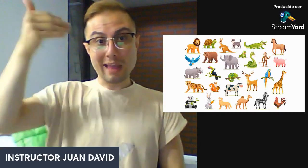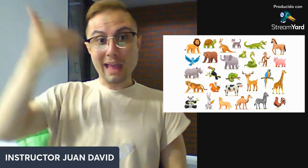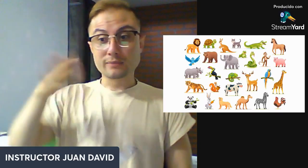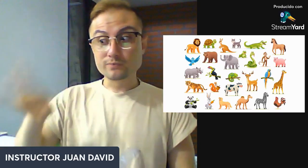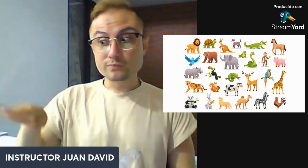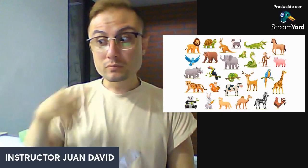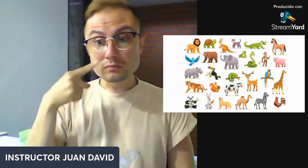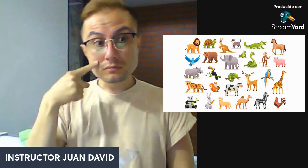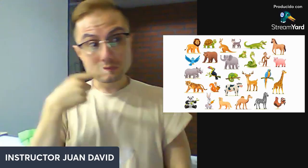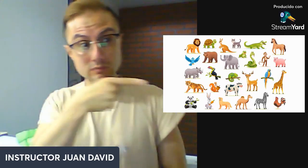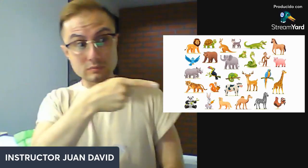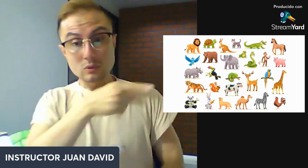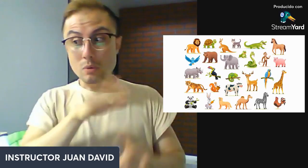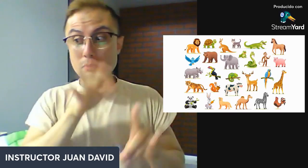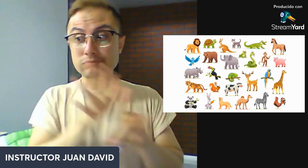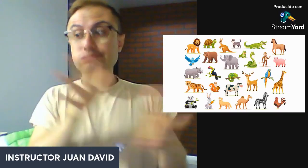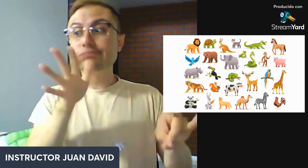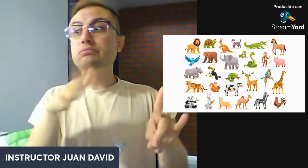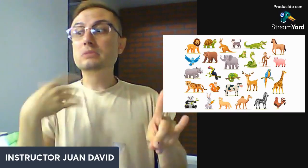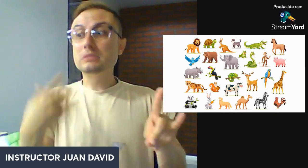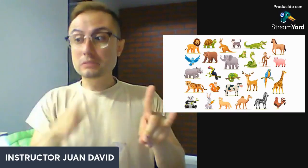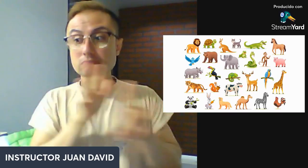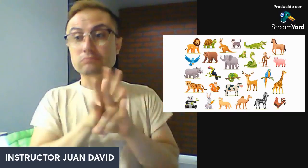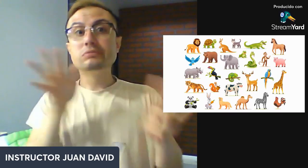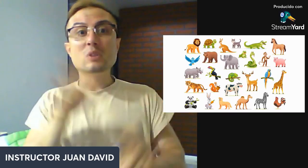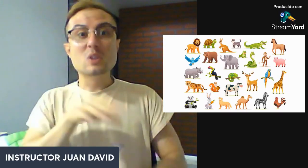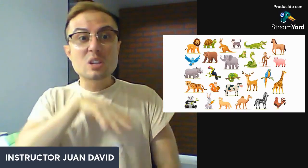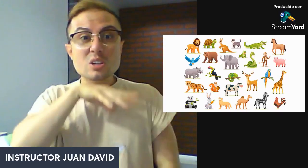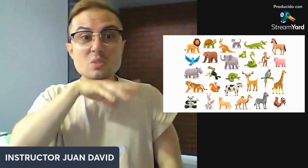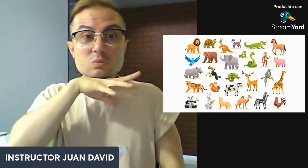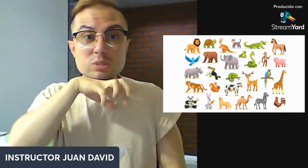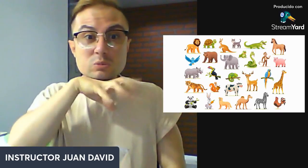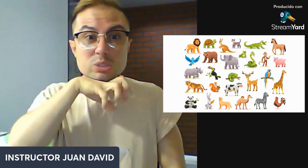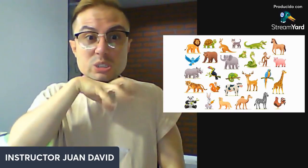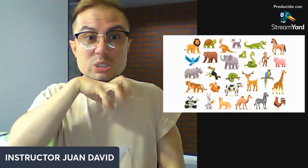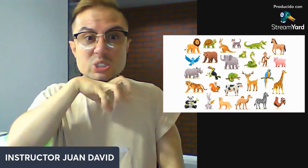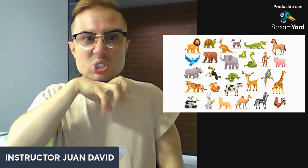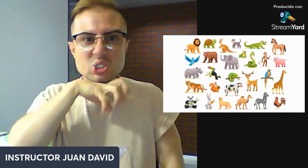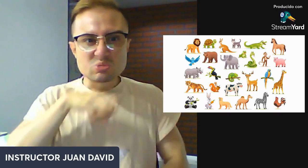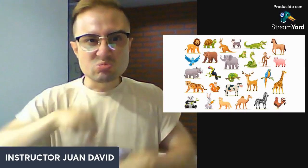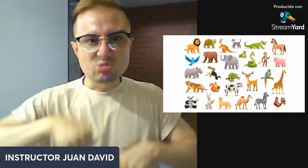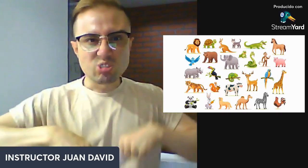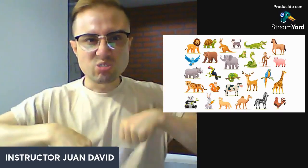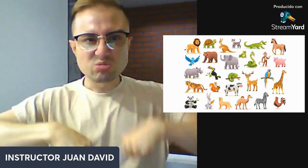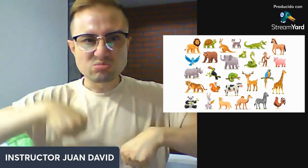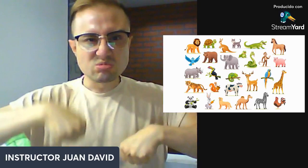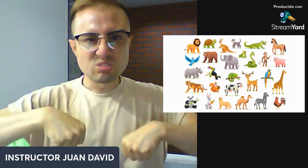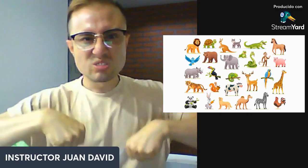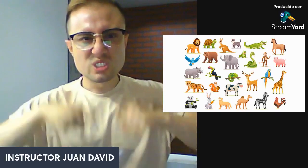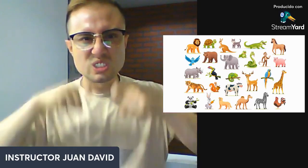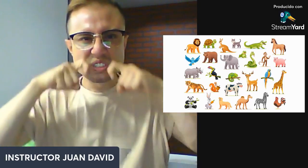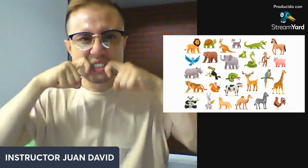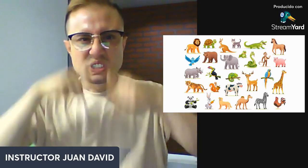aquellos que están con los niños o pues incluso dentro de los animales